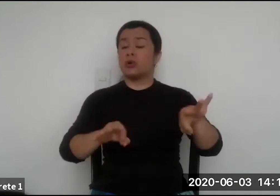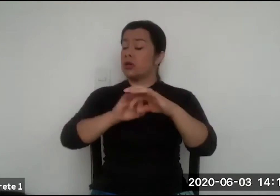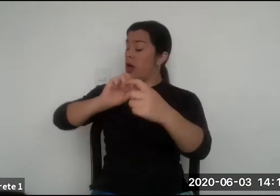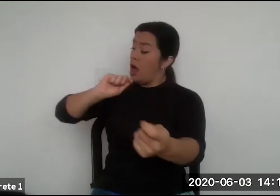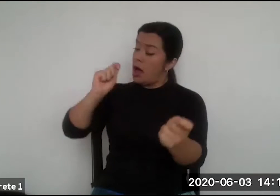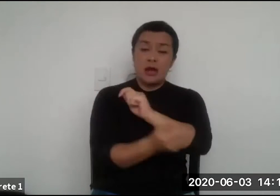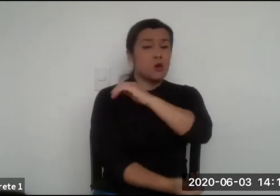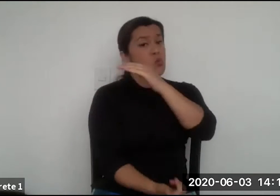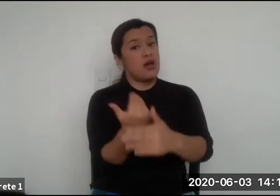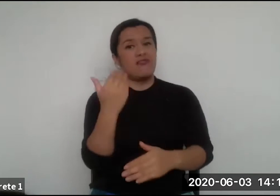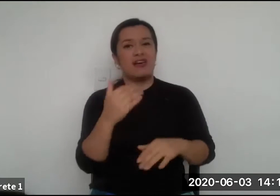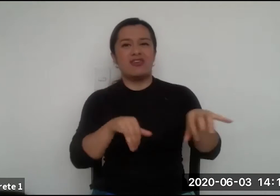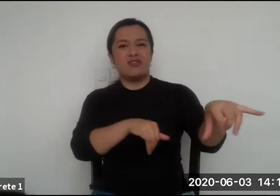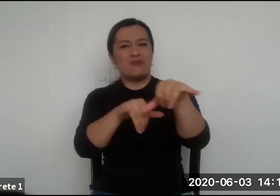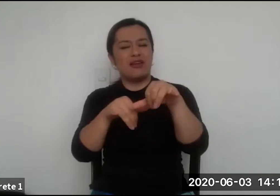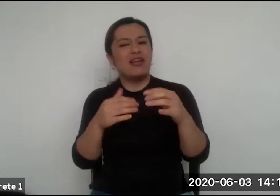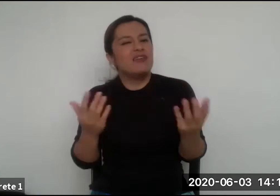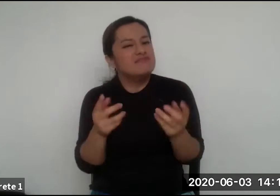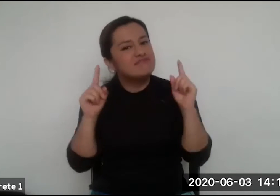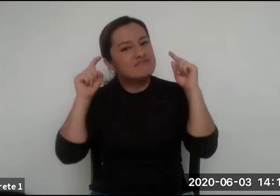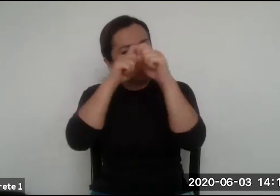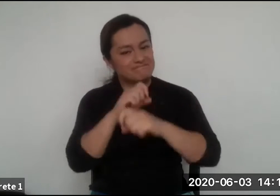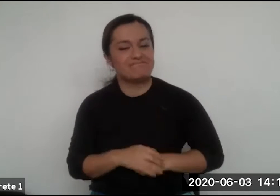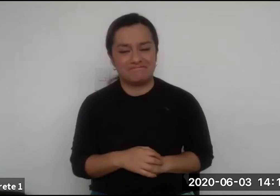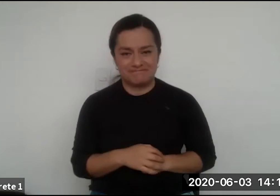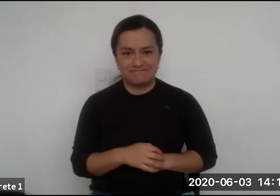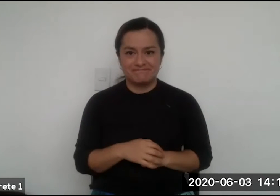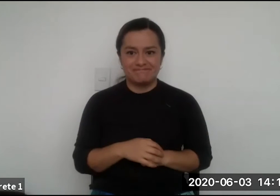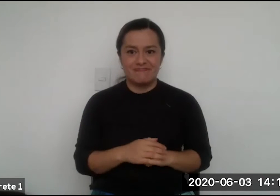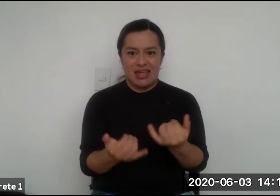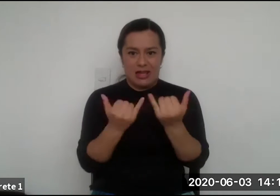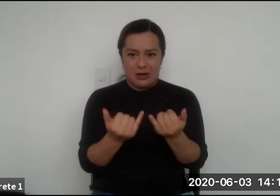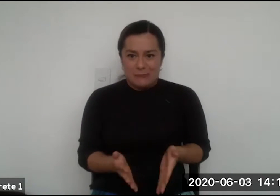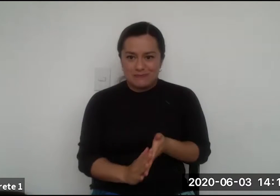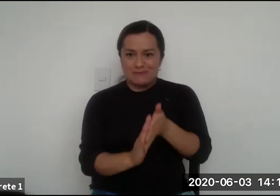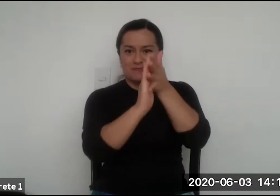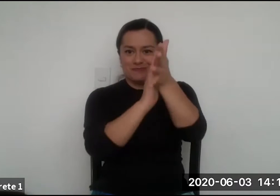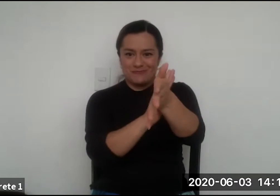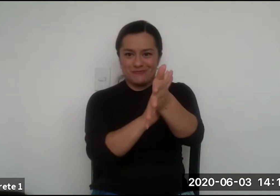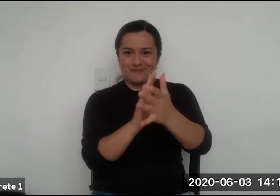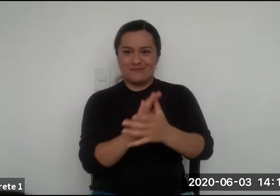esto entonces daría el espacio entonces